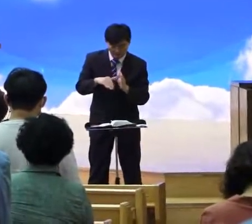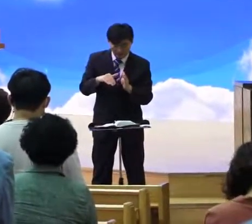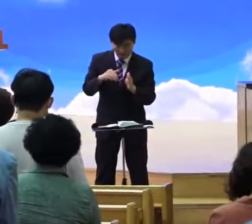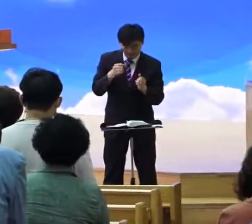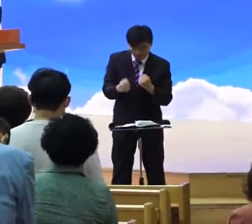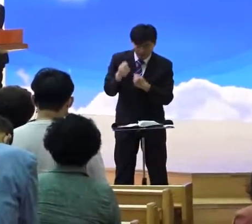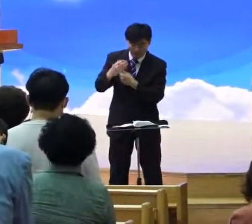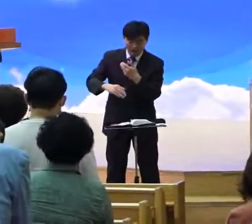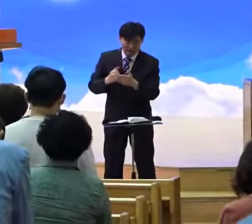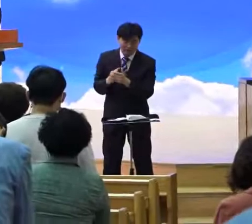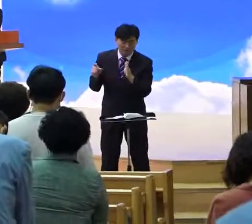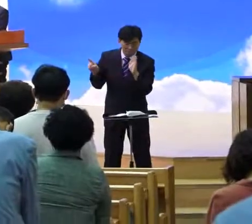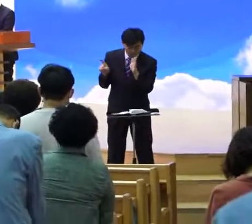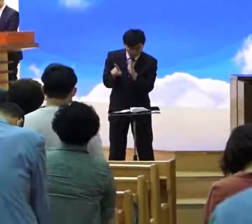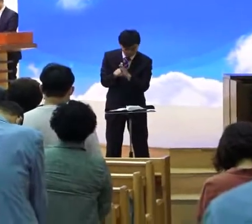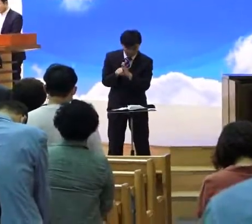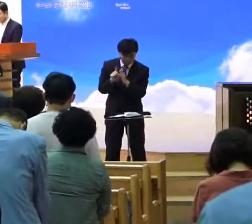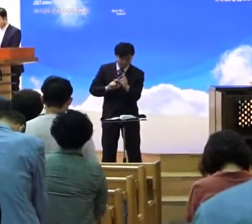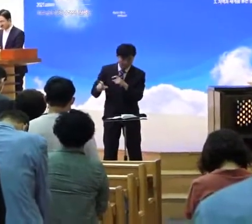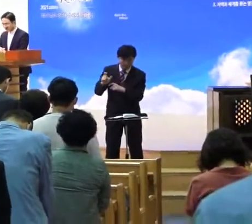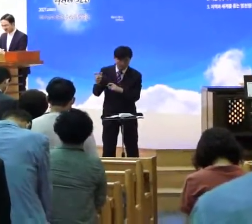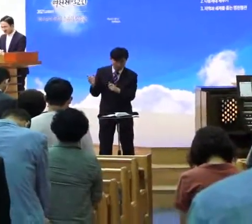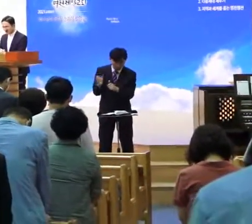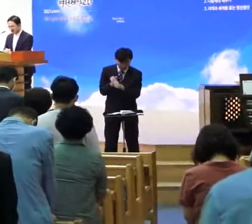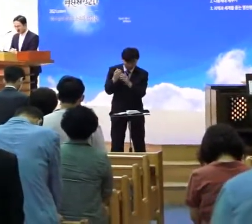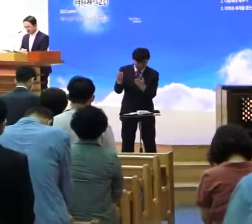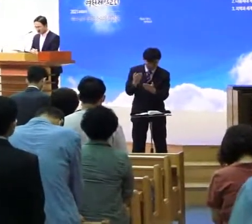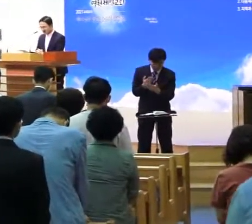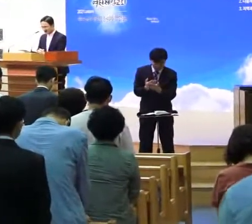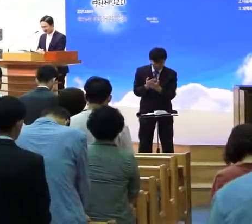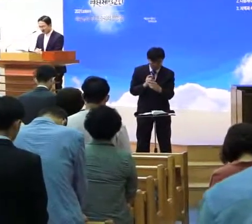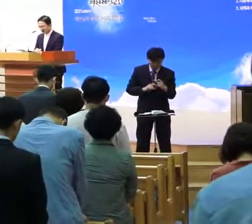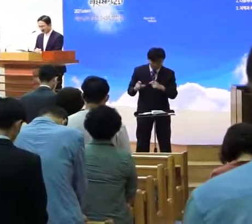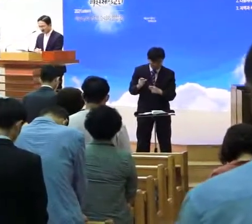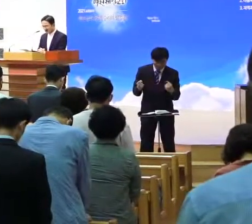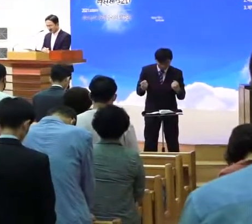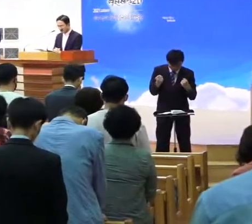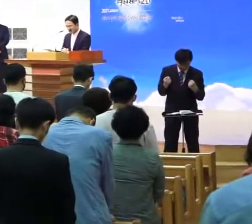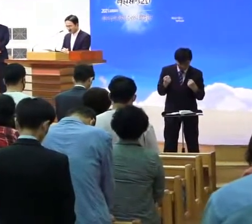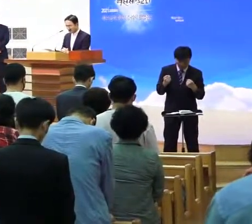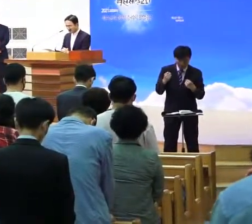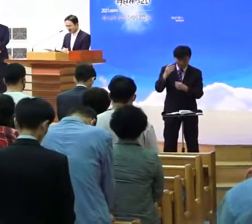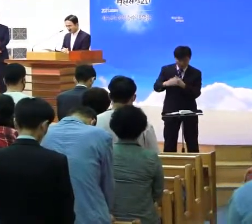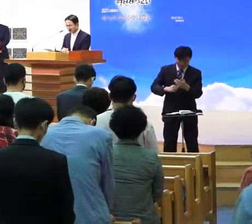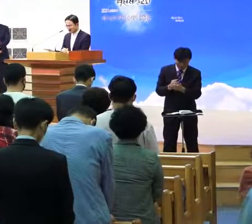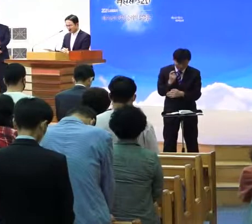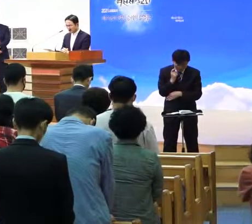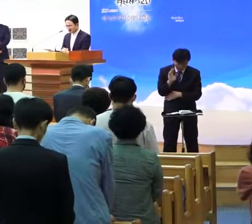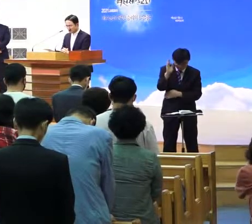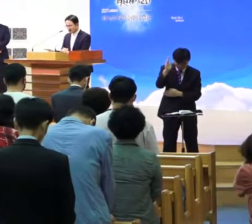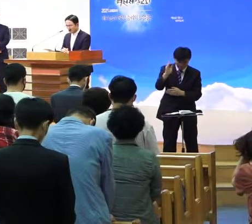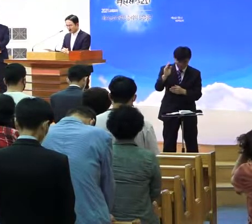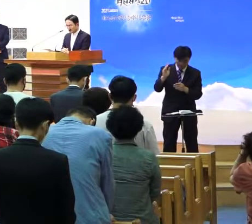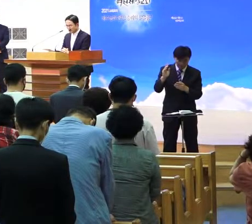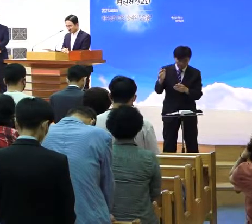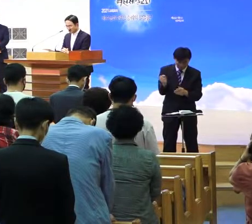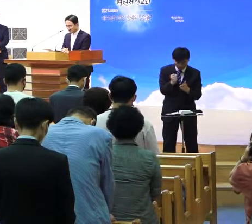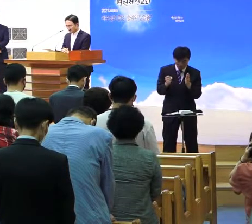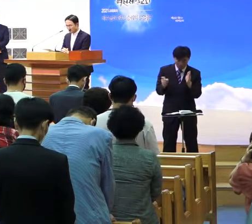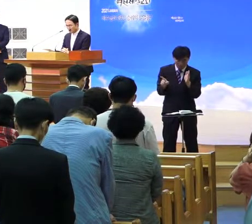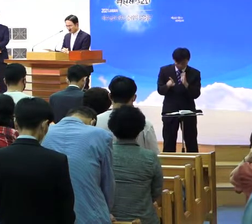주시고 영육이 새로워져서 강건하여져서 주신 그 자리에서 하나님의 영광을 선포하며 예수 그리스도의